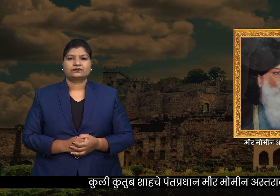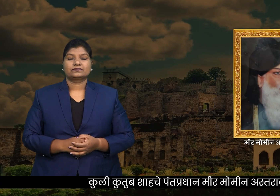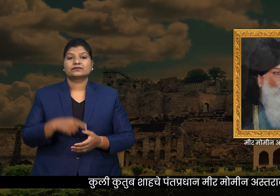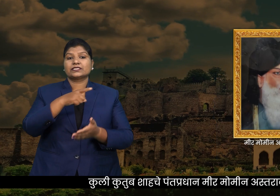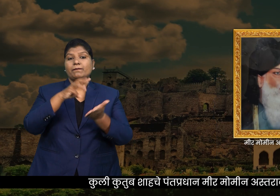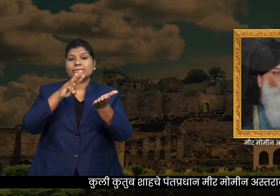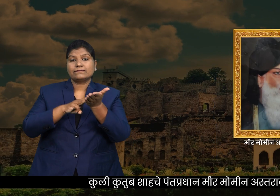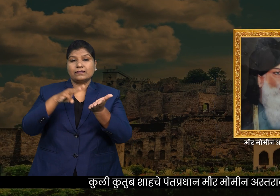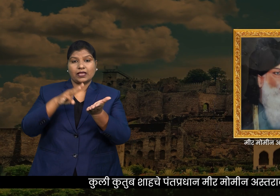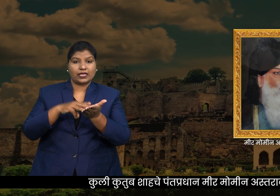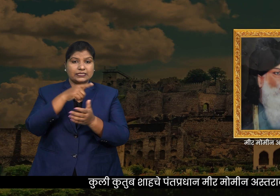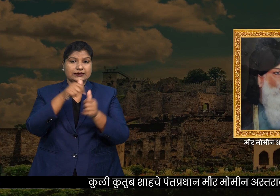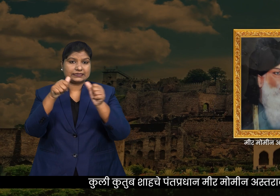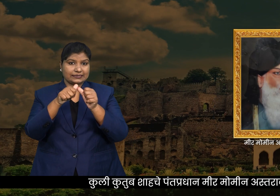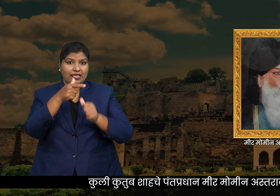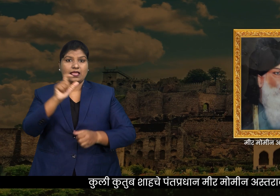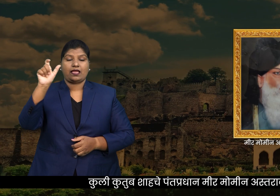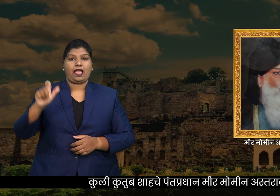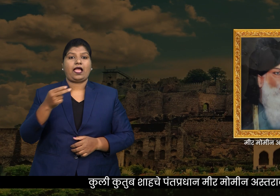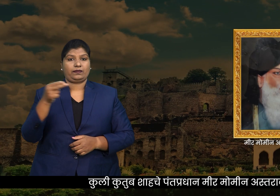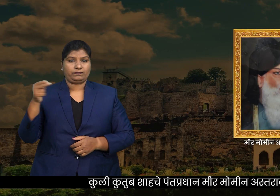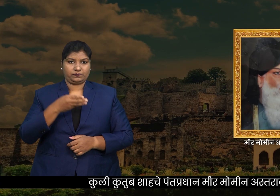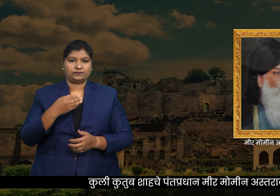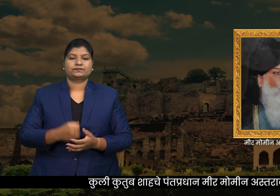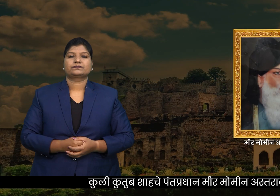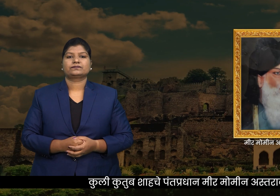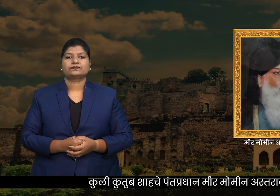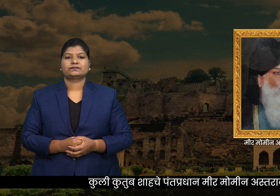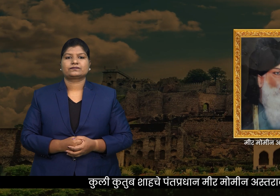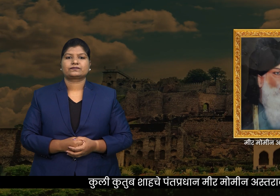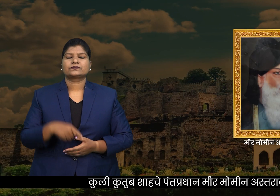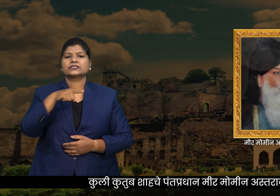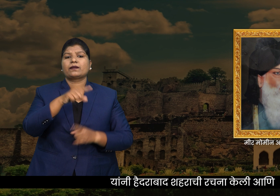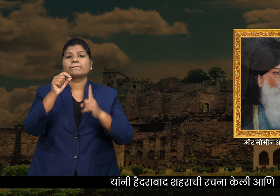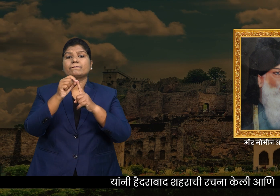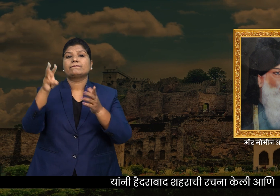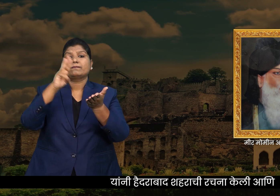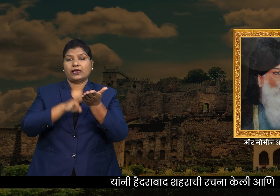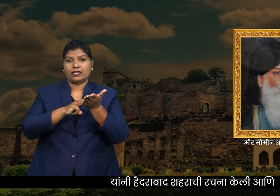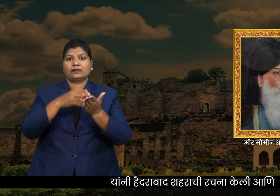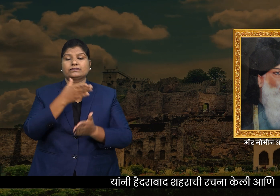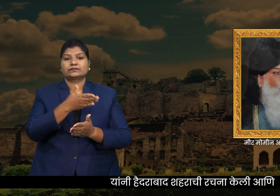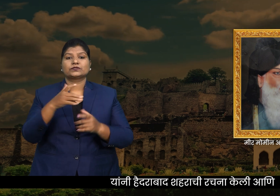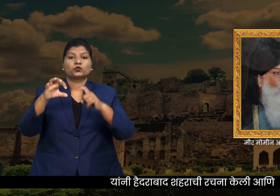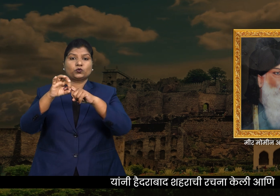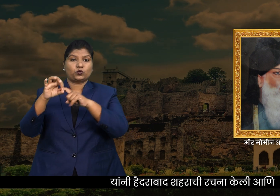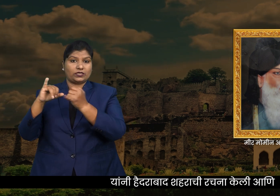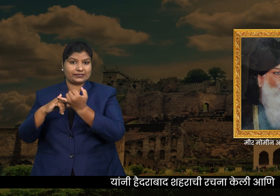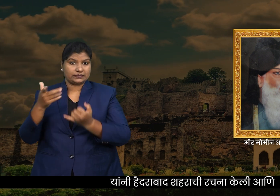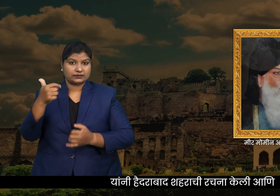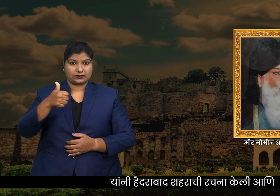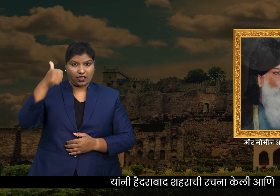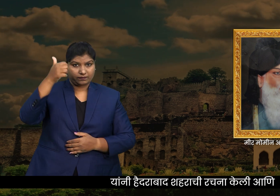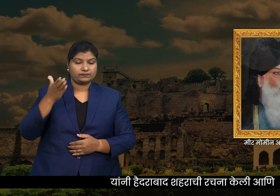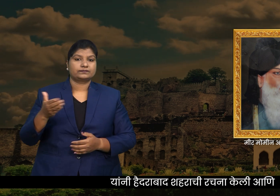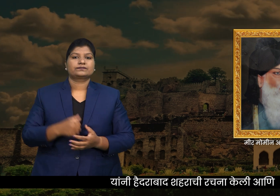कुली कुतुब शाहचे पंतप्रधान मीर मोमीन अस्तरबादी यांनी हैदराबाद शहराची